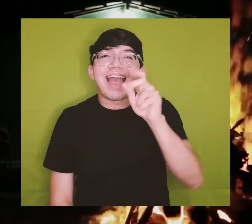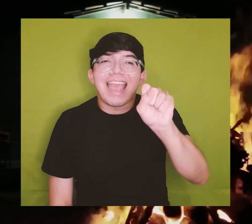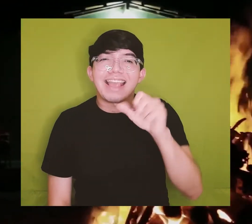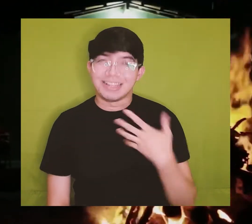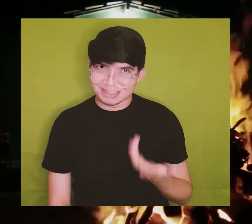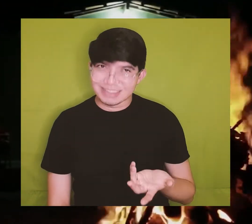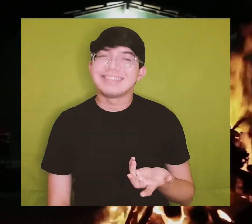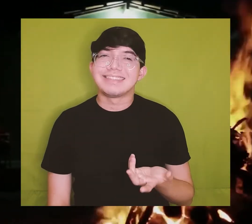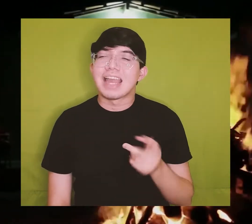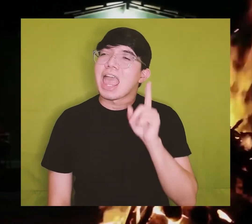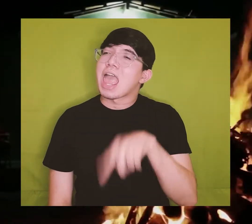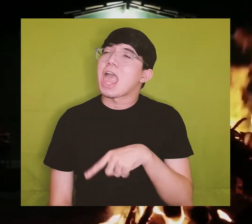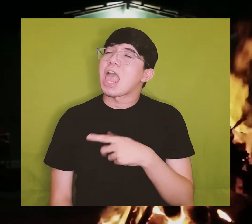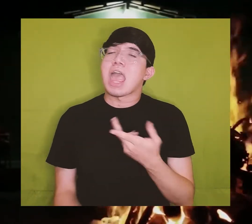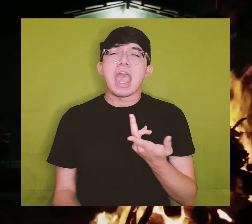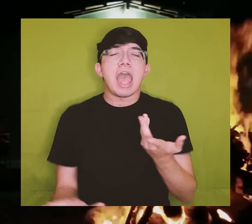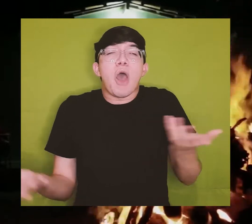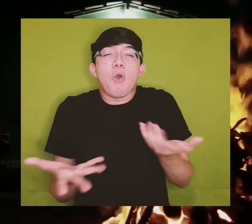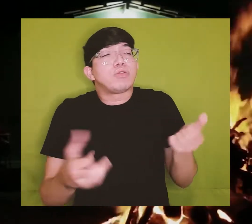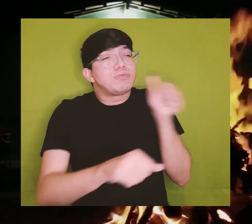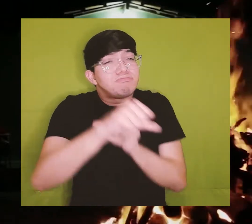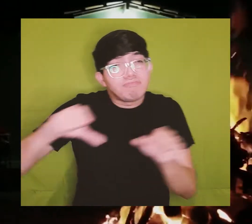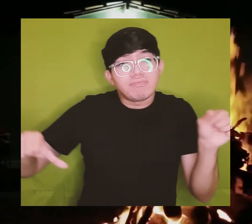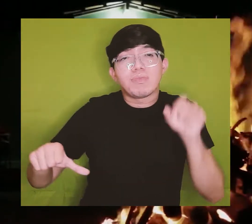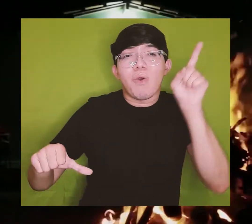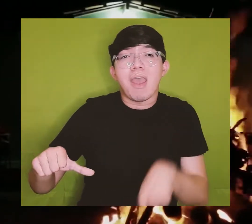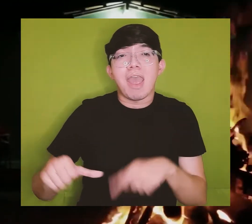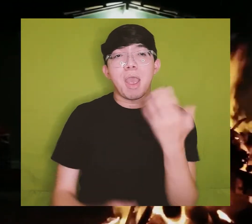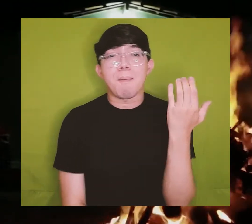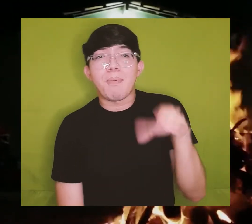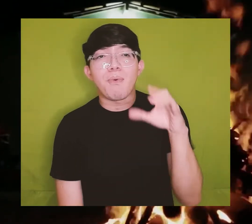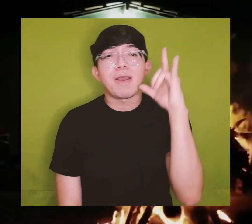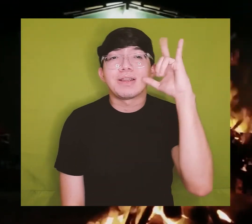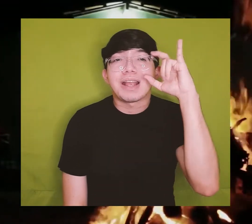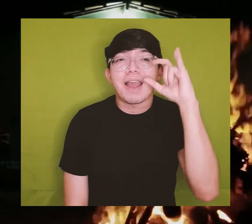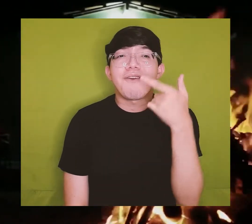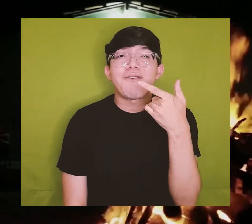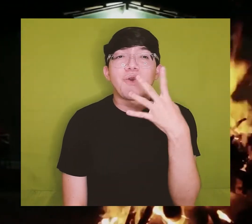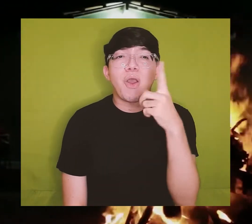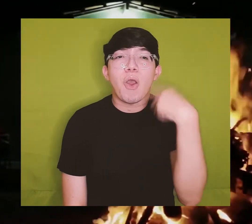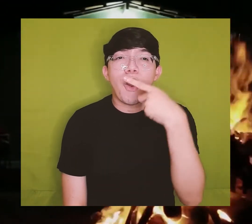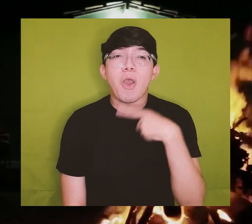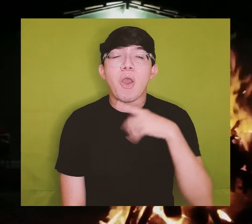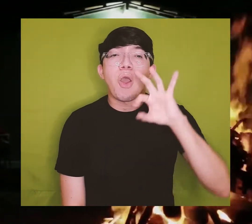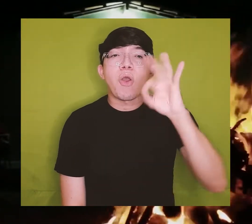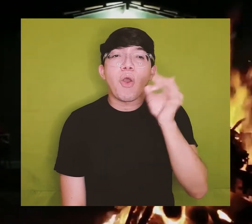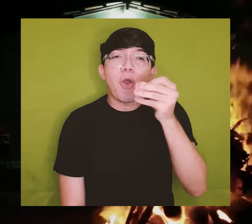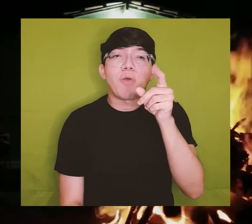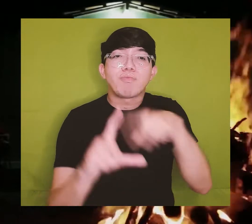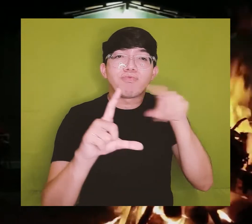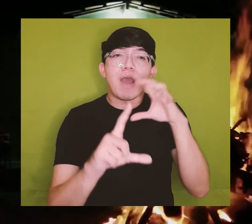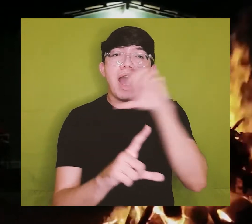hoje não são super memórias, são memórias muito efêmeras, né? Que são os stories, né? Assim, são Exato. essas coisas muito assim. E às vezes eu